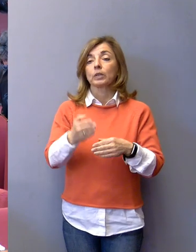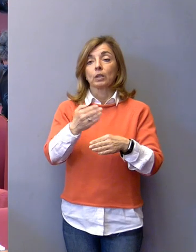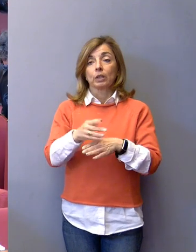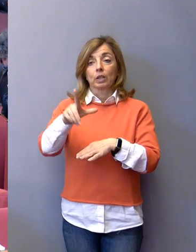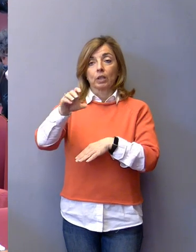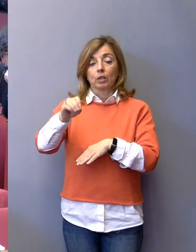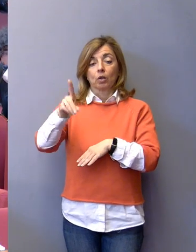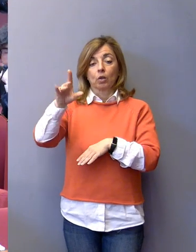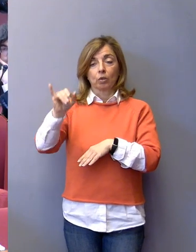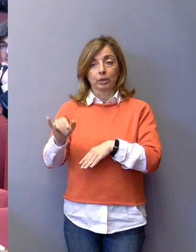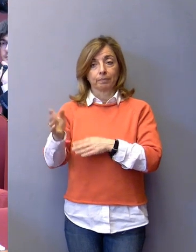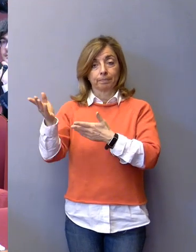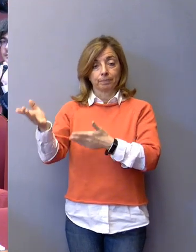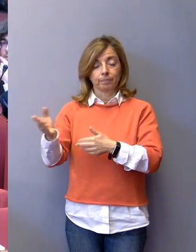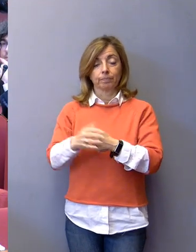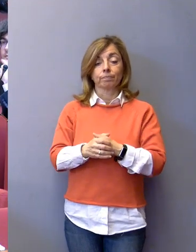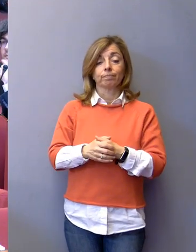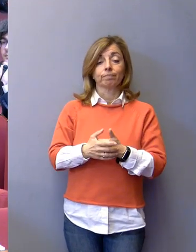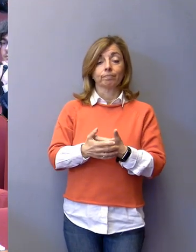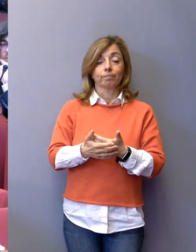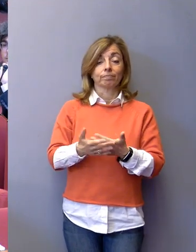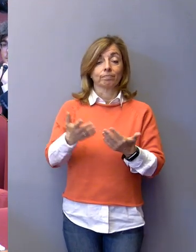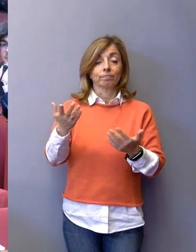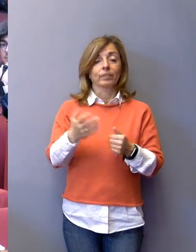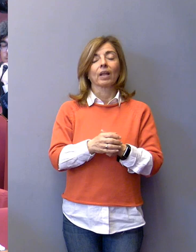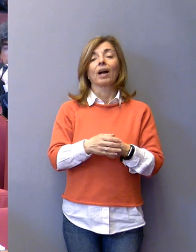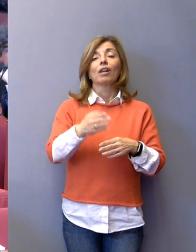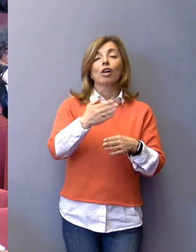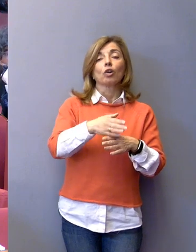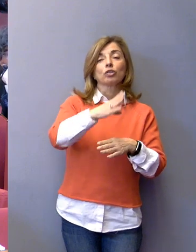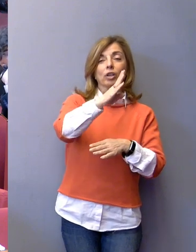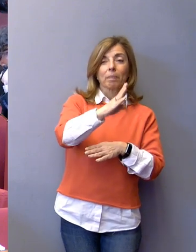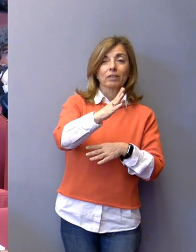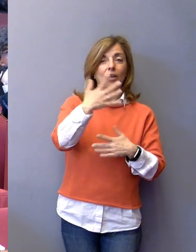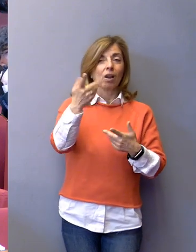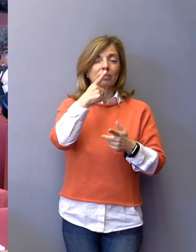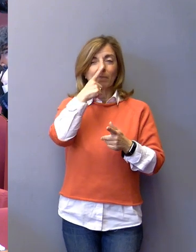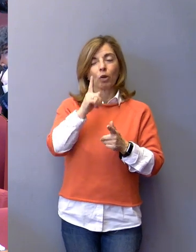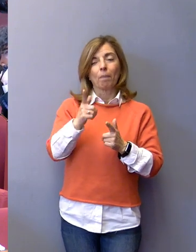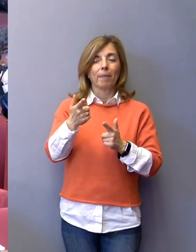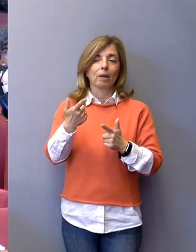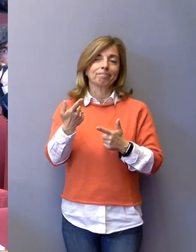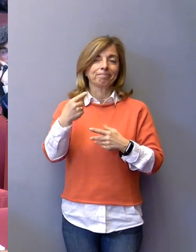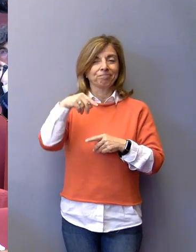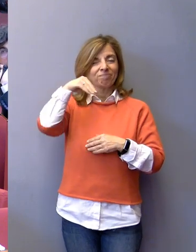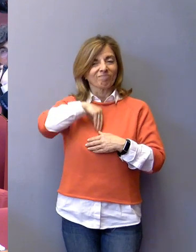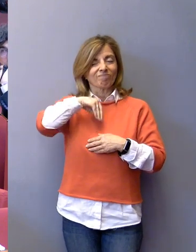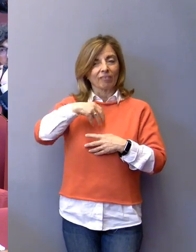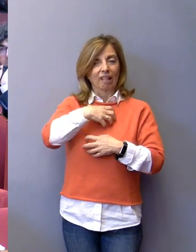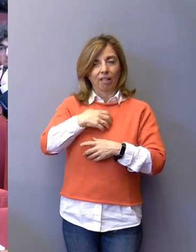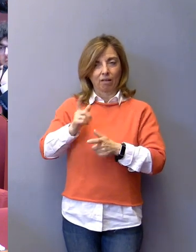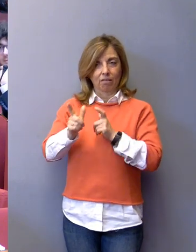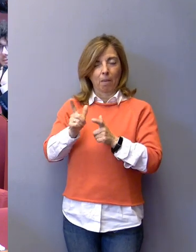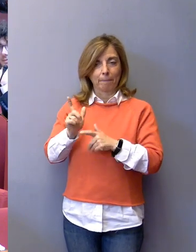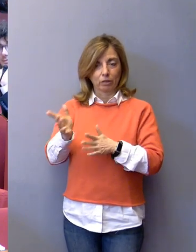prego dato che il corriere è un po' una sorta di fatto personale No cioè diciamo che fortunatamente nella democrazia del Partito